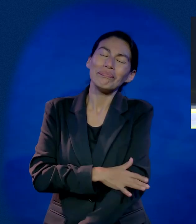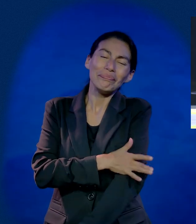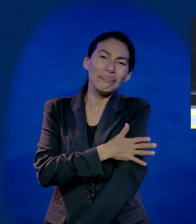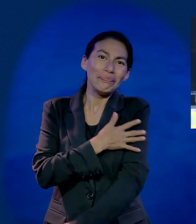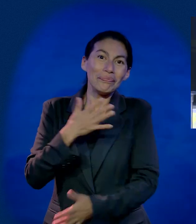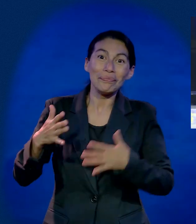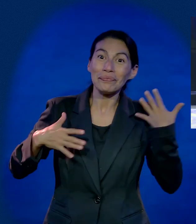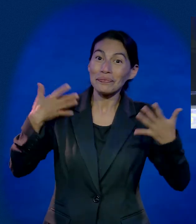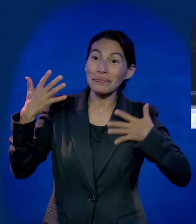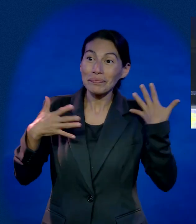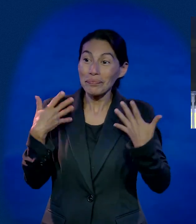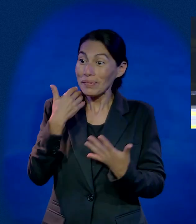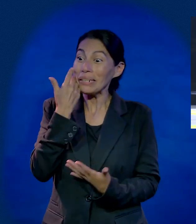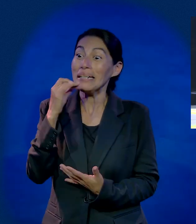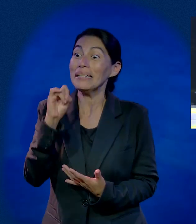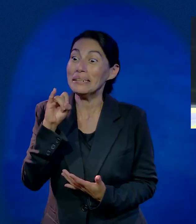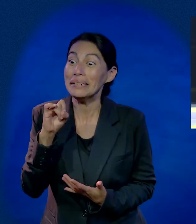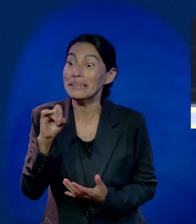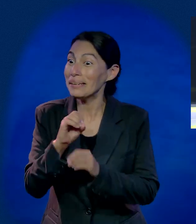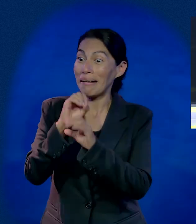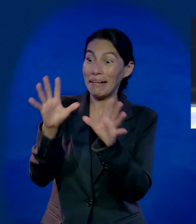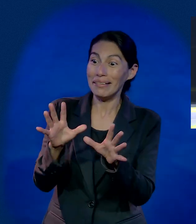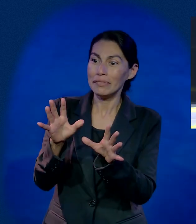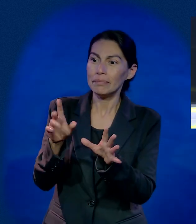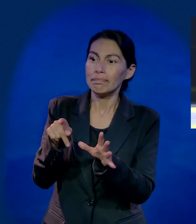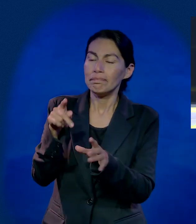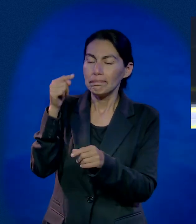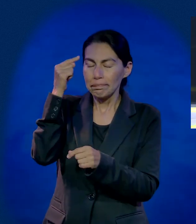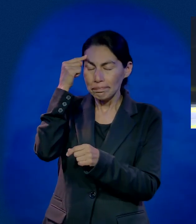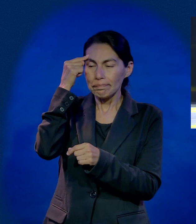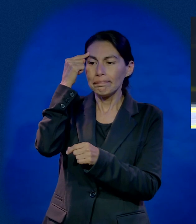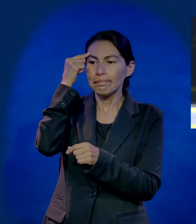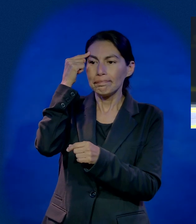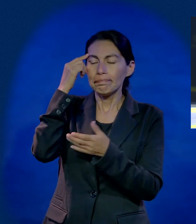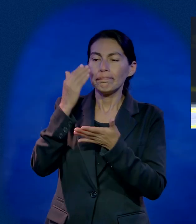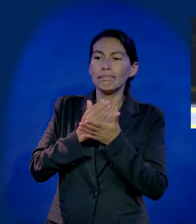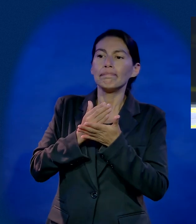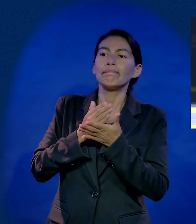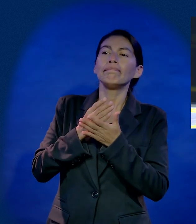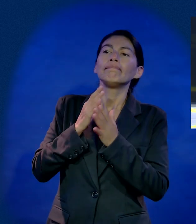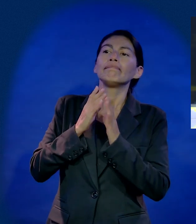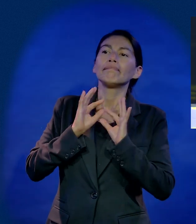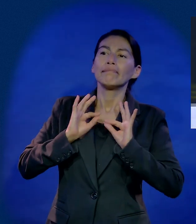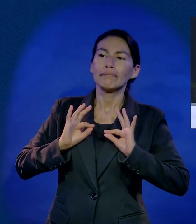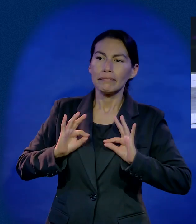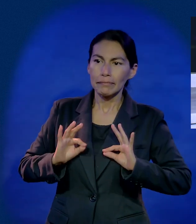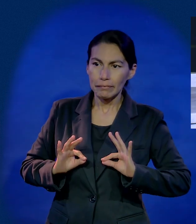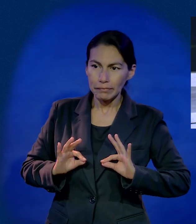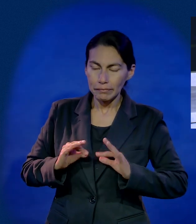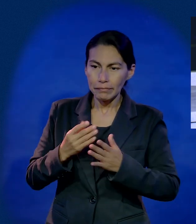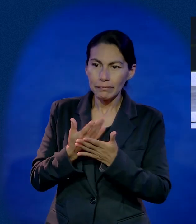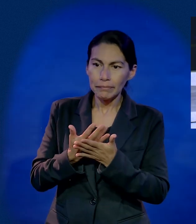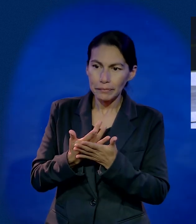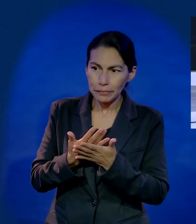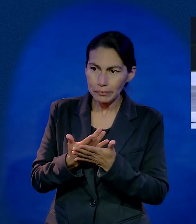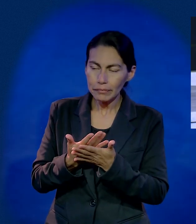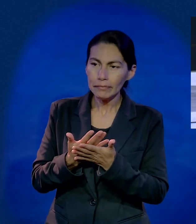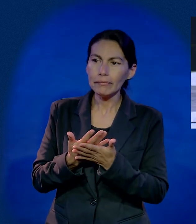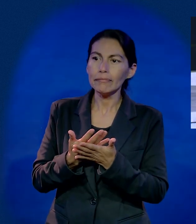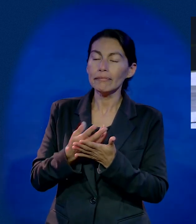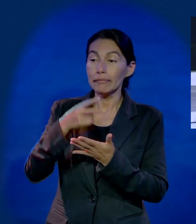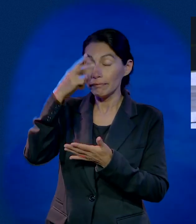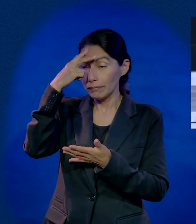lo dijo, al fin se animó. Y lo primero que quieres decir es, sí, sí, claro, pero en eso te acuerdas que eres una muchacha